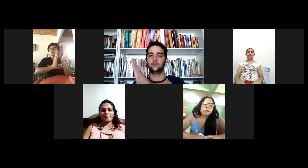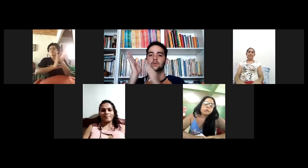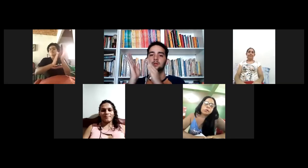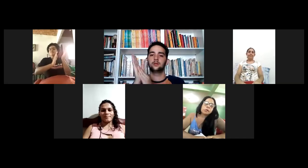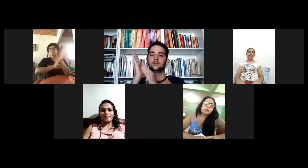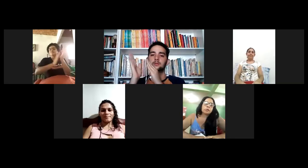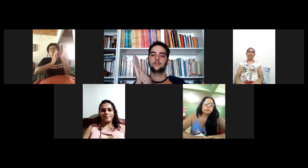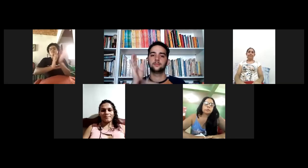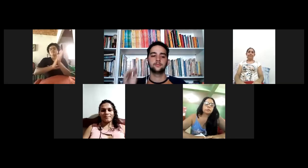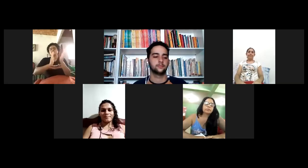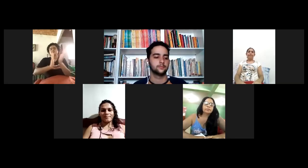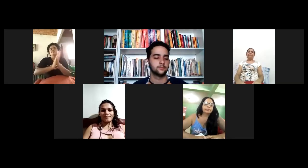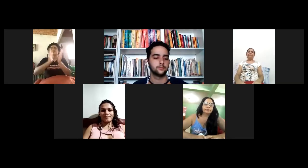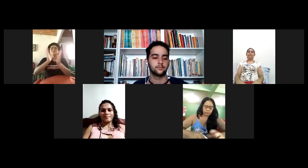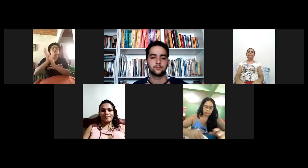louvor,